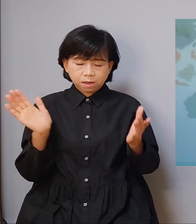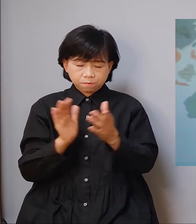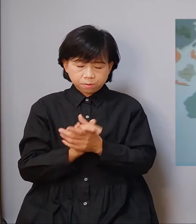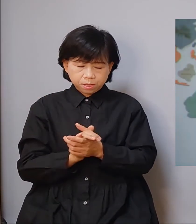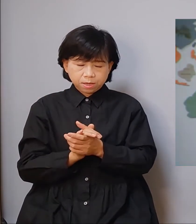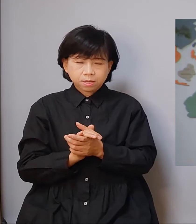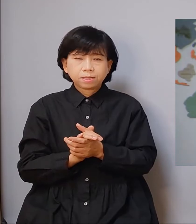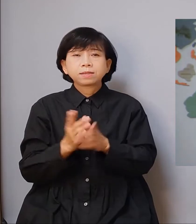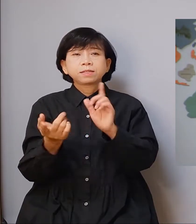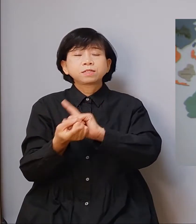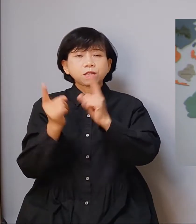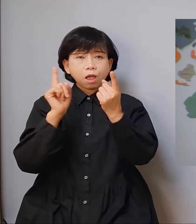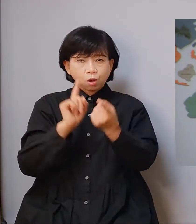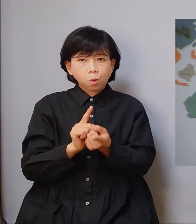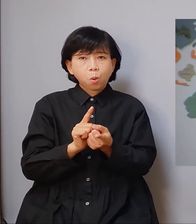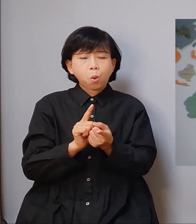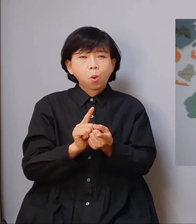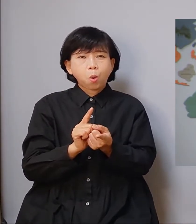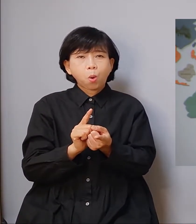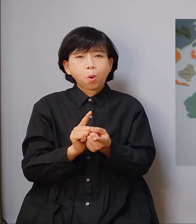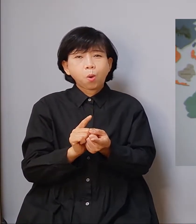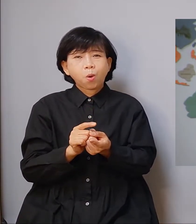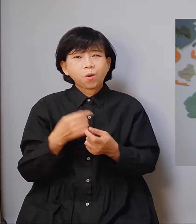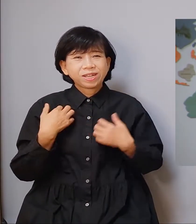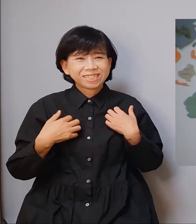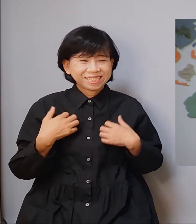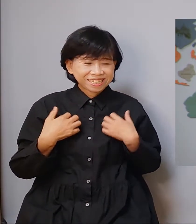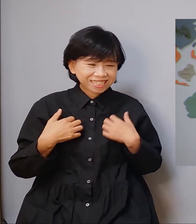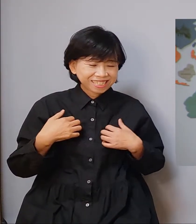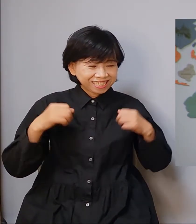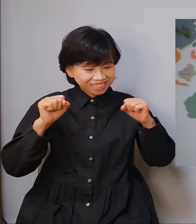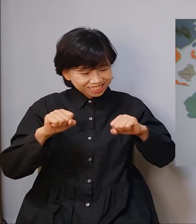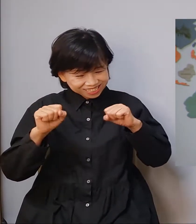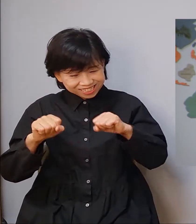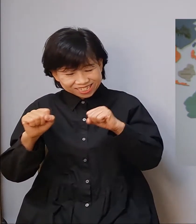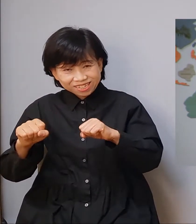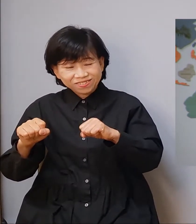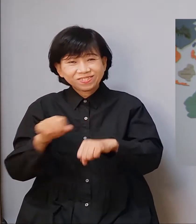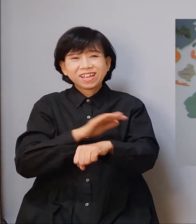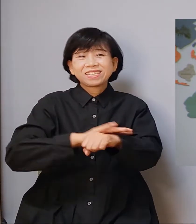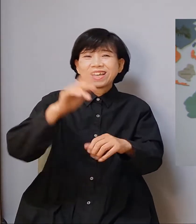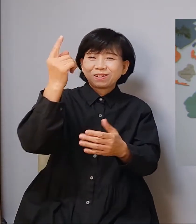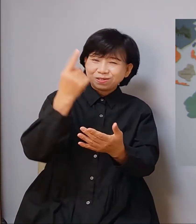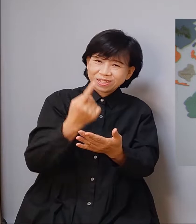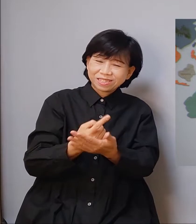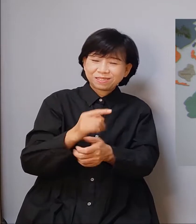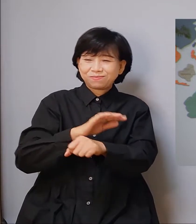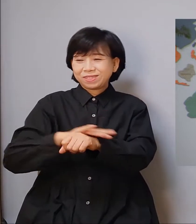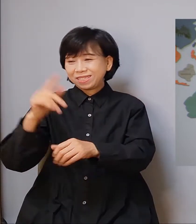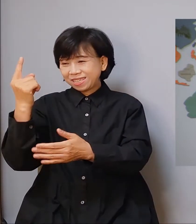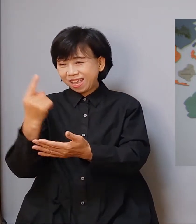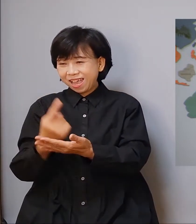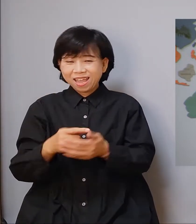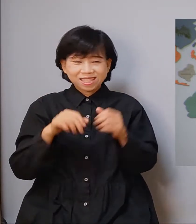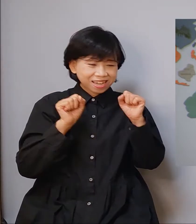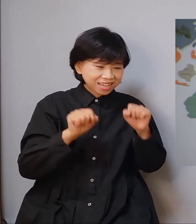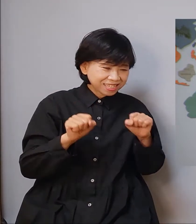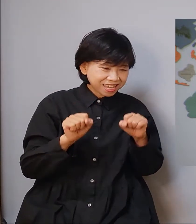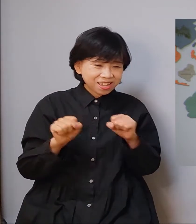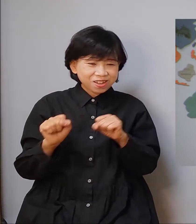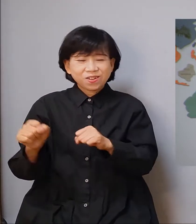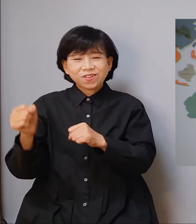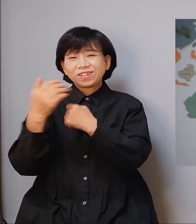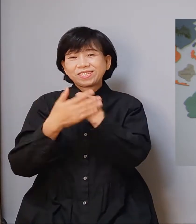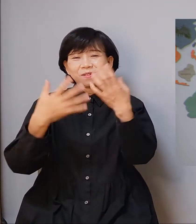옆에 분들 앞뒤 분들과 함께 또 우리 반갑게 한 번 더 우리 인사 한번 나누겠습니다. 잘 오셨습니다. 안녕하세요. 은혜